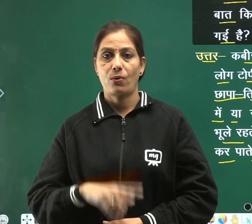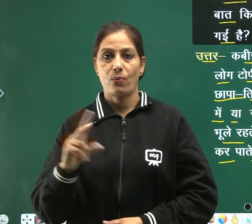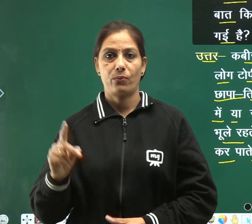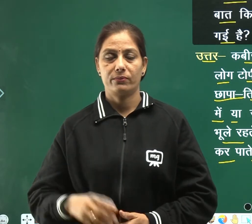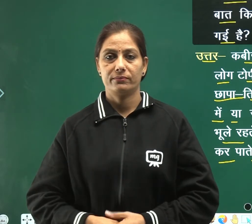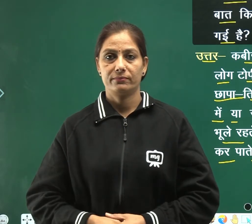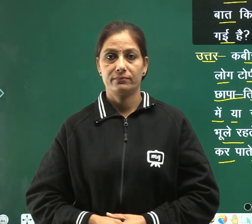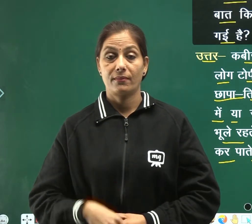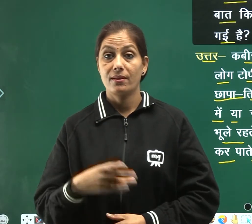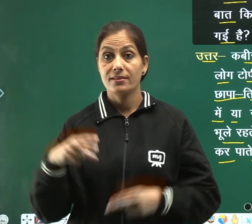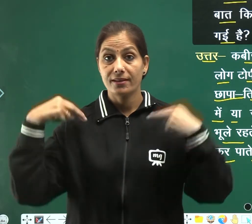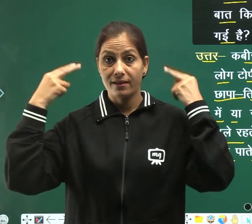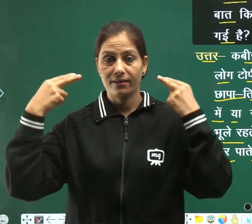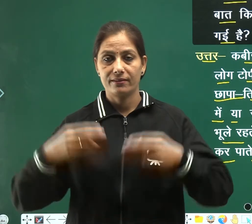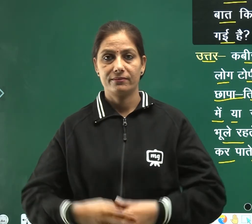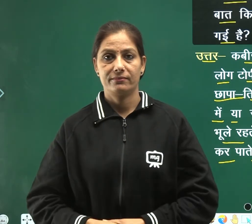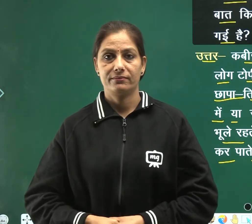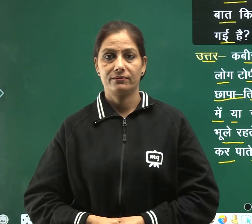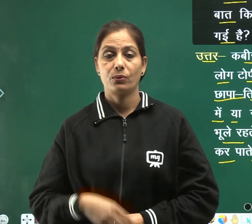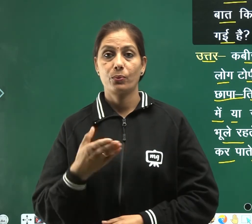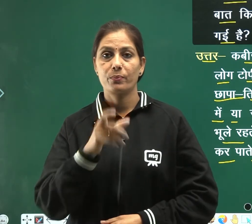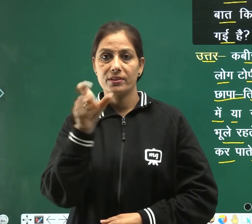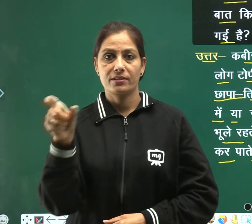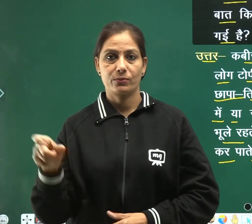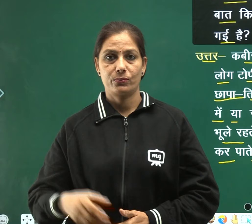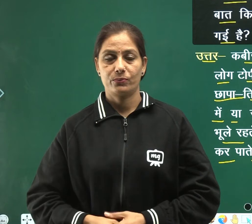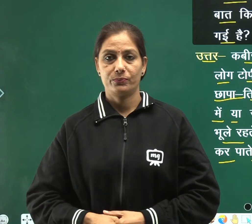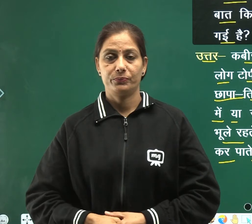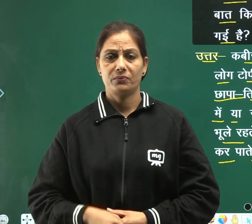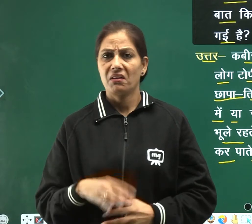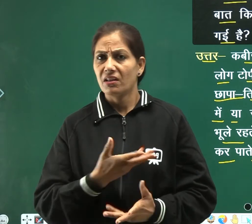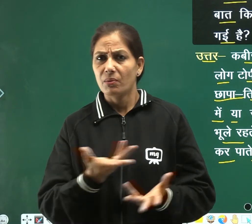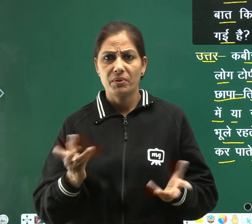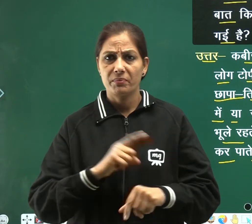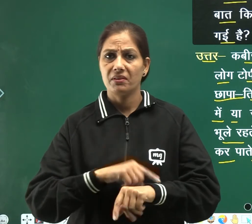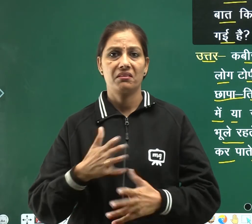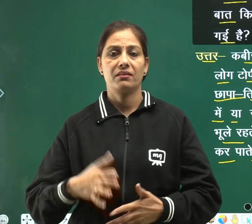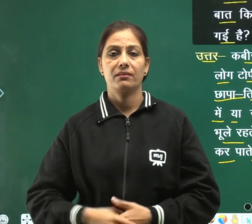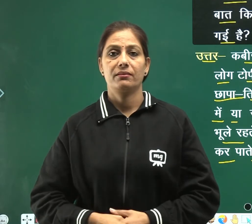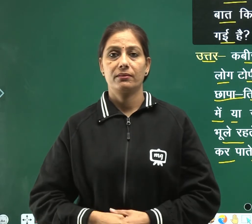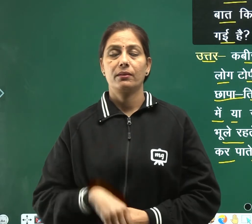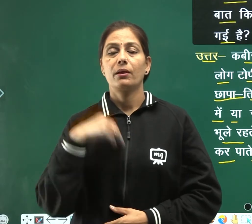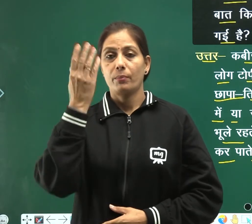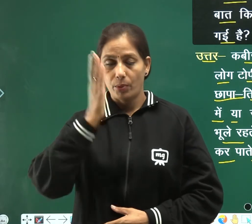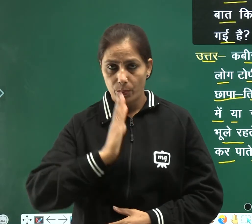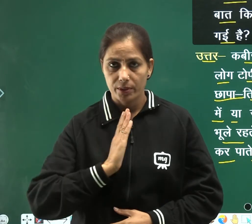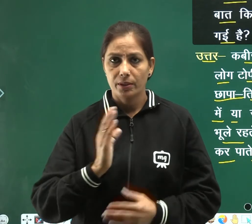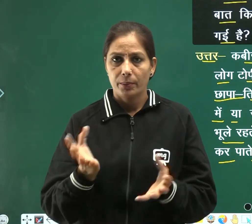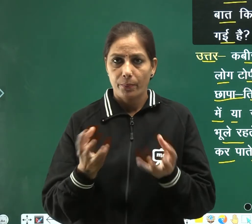और इस कारण उन्हें कभी भी ईश्वर की प्राप्ति नहीं